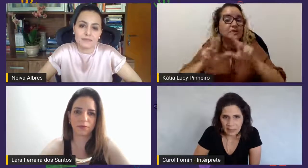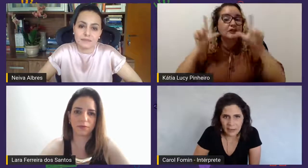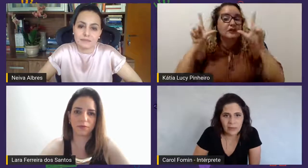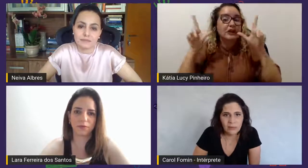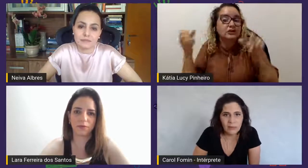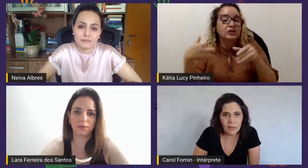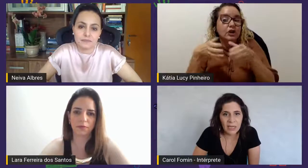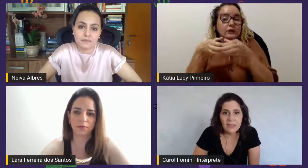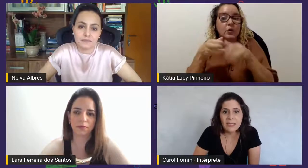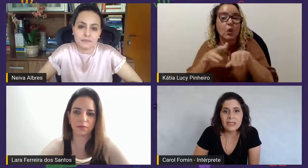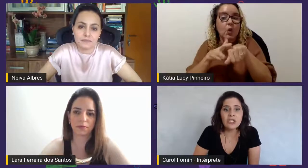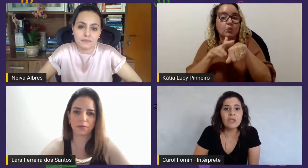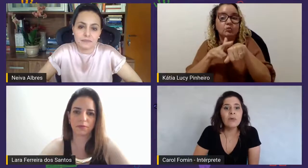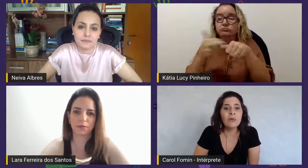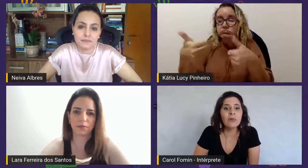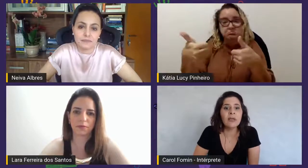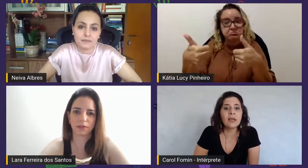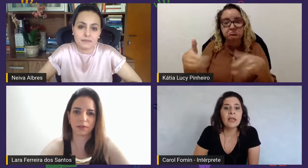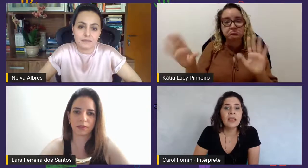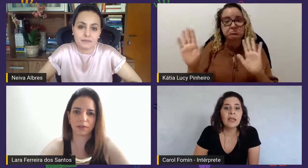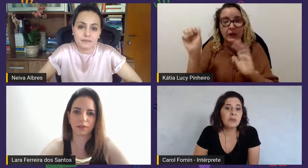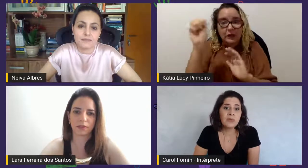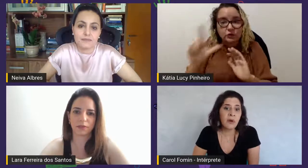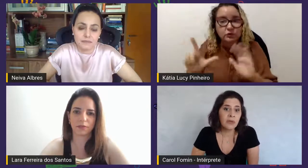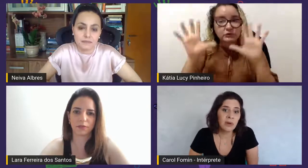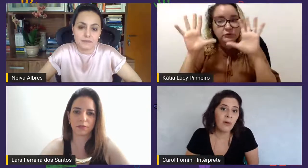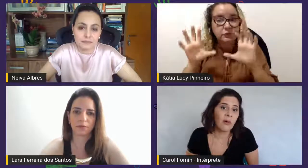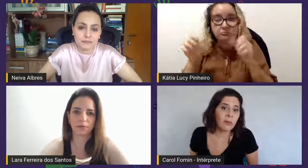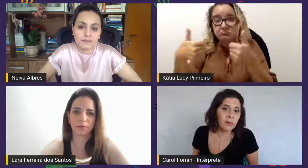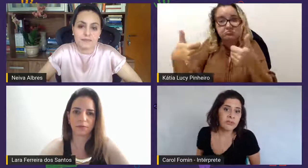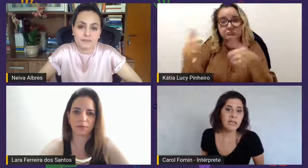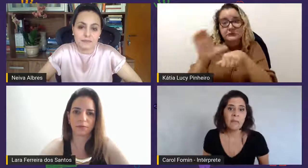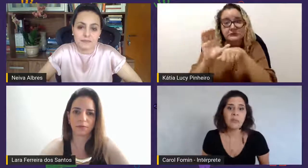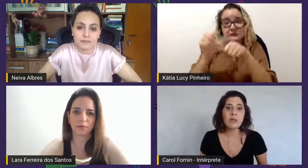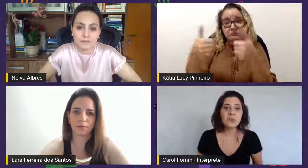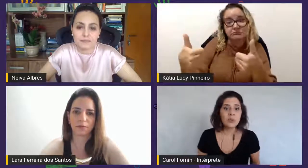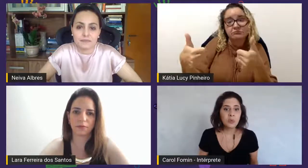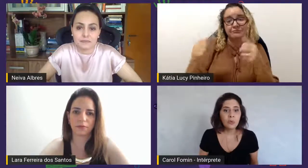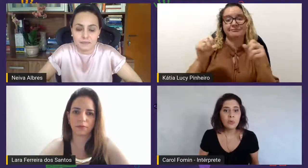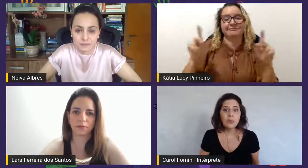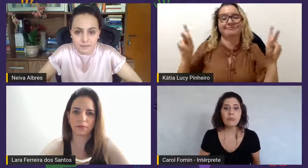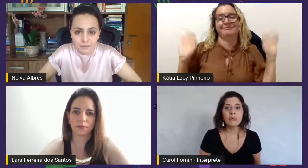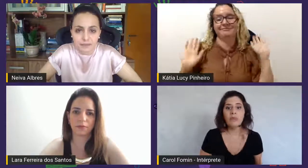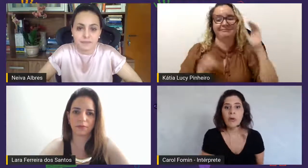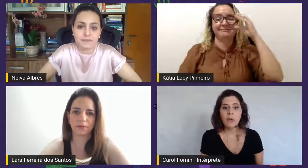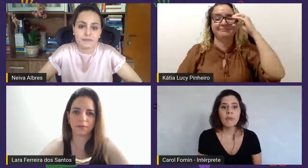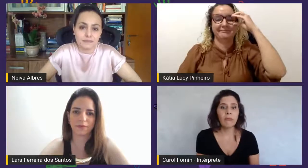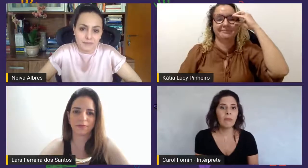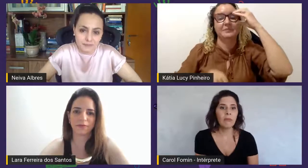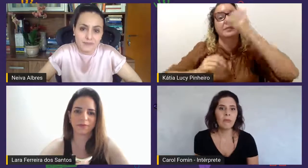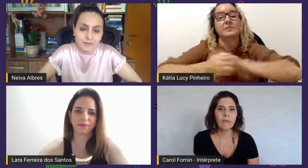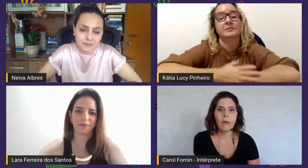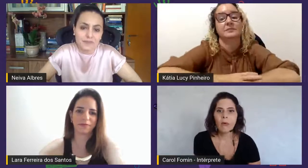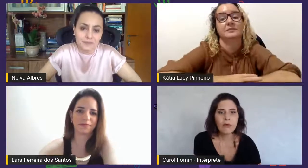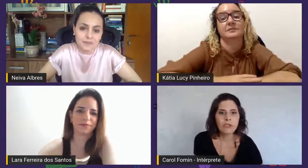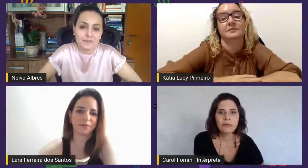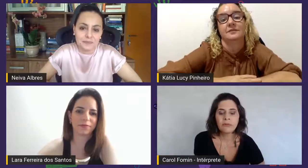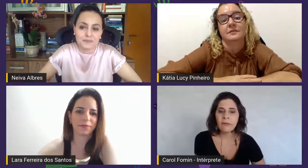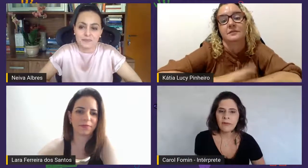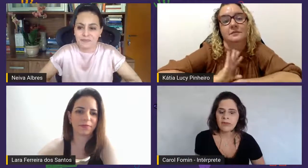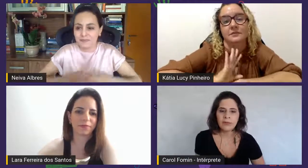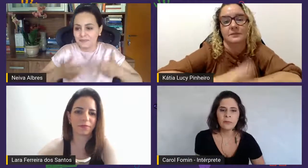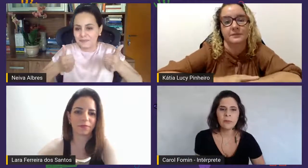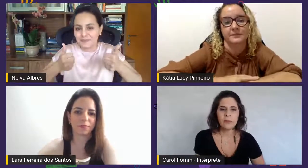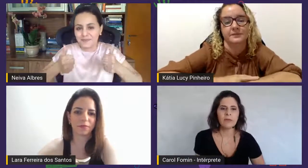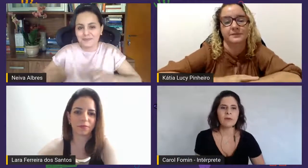tudo bem, tá tudo bem, mas se a gente muda e usa uma outra cor, por exemplo, um azul escuro, um roxo,